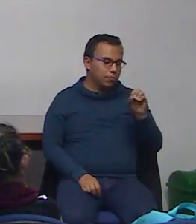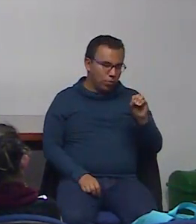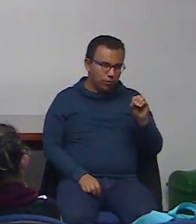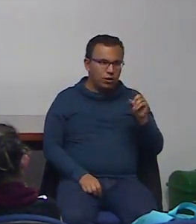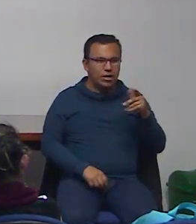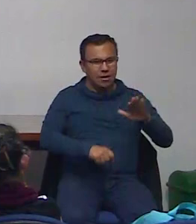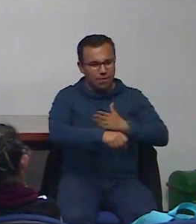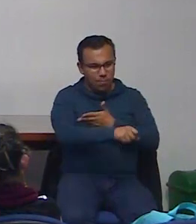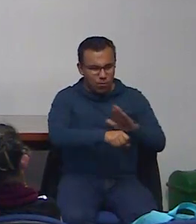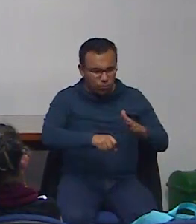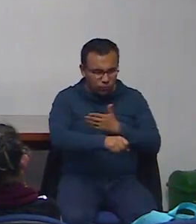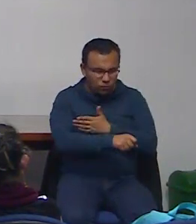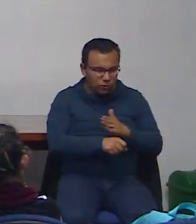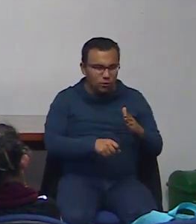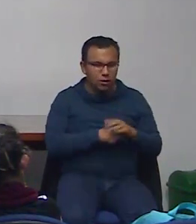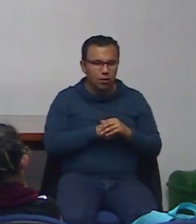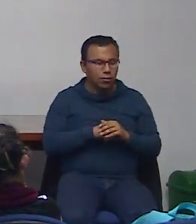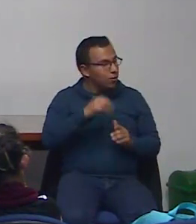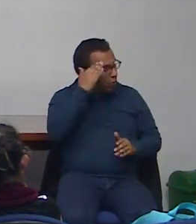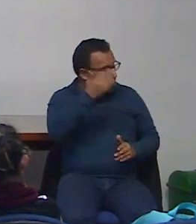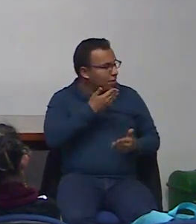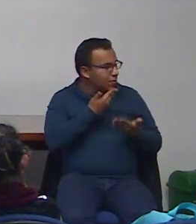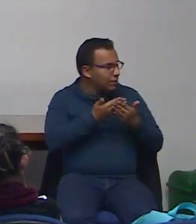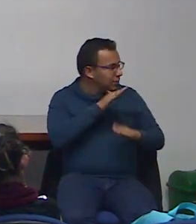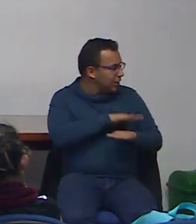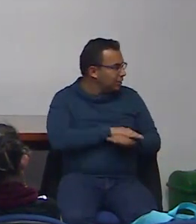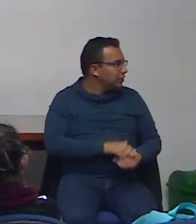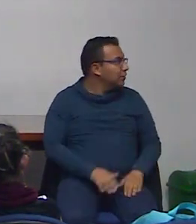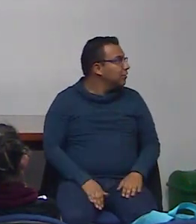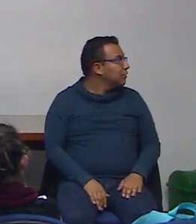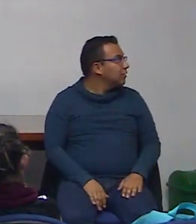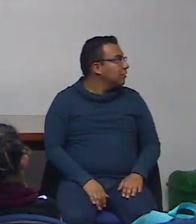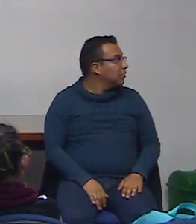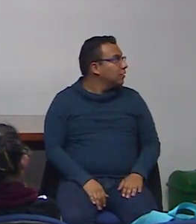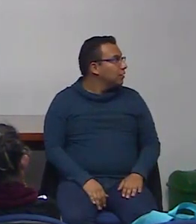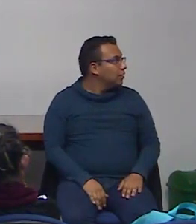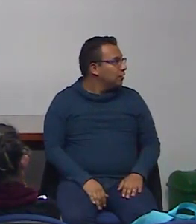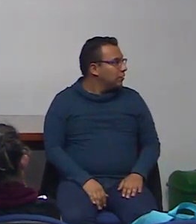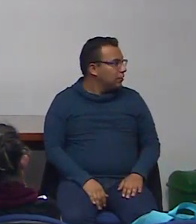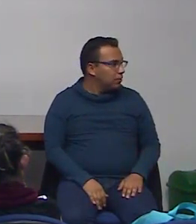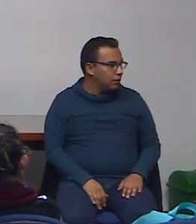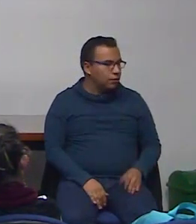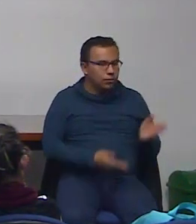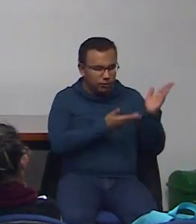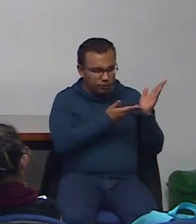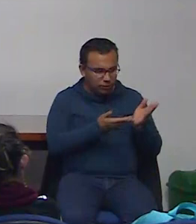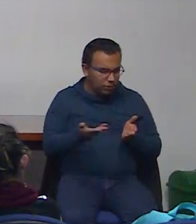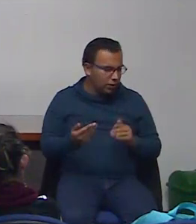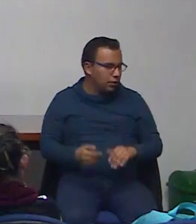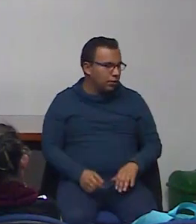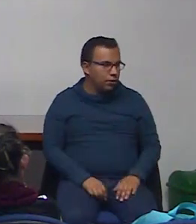de musical Hola buenas tardes Muy bien Sigue